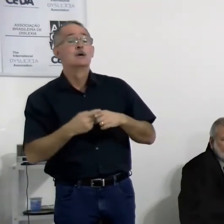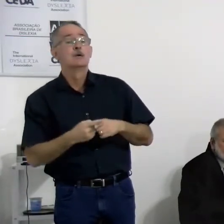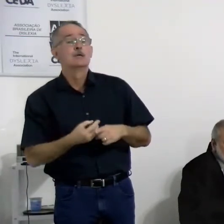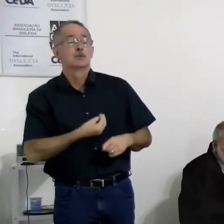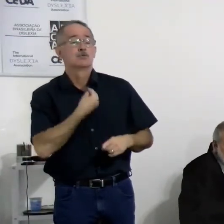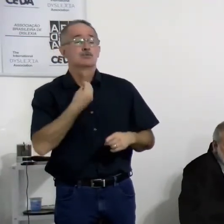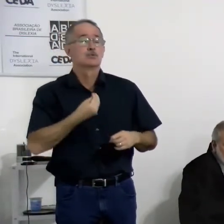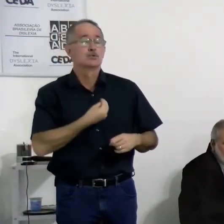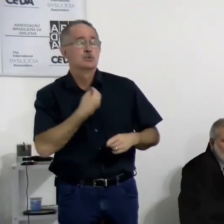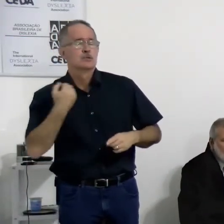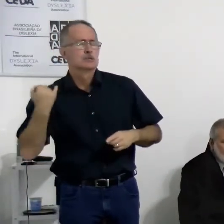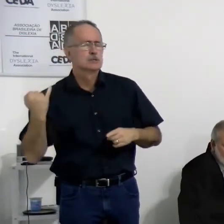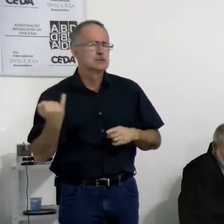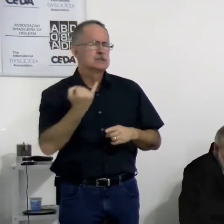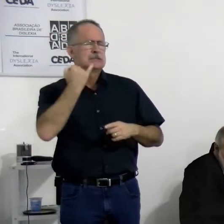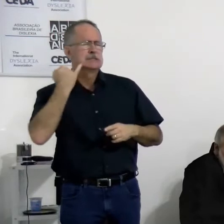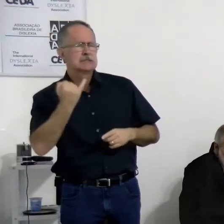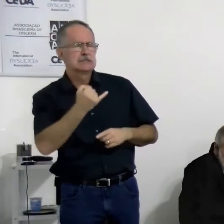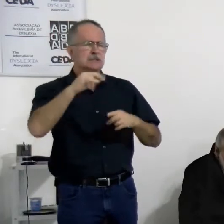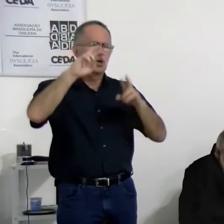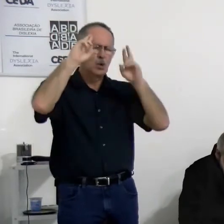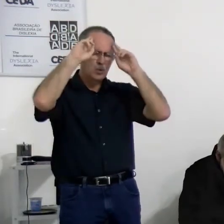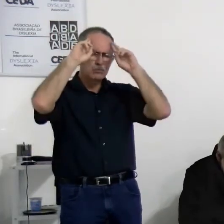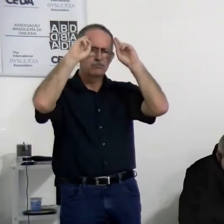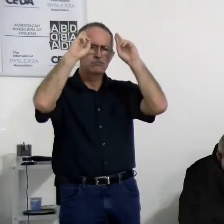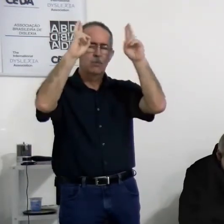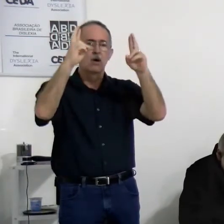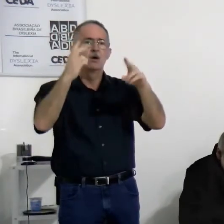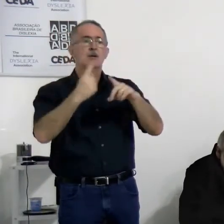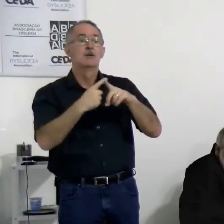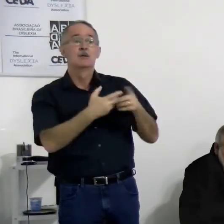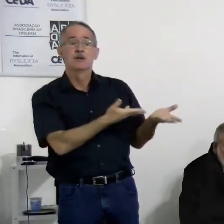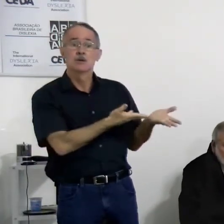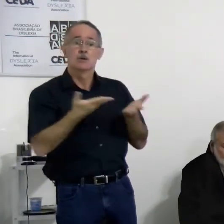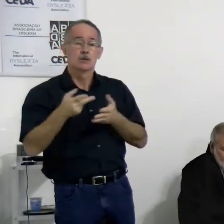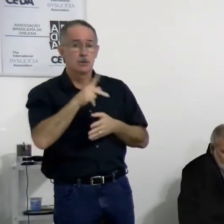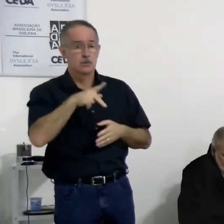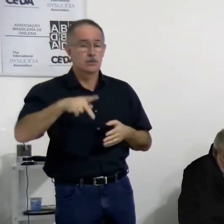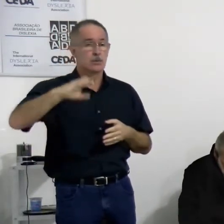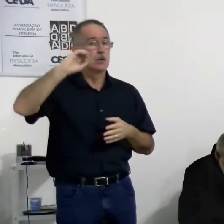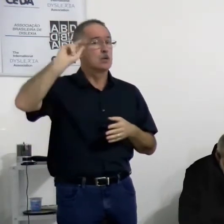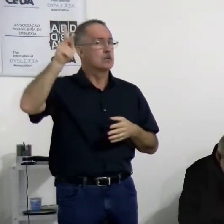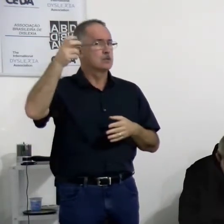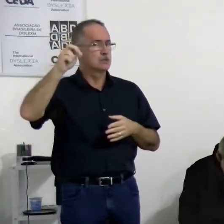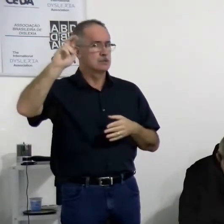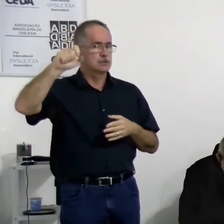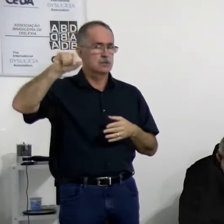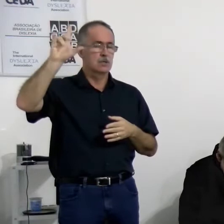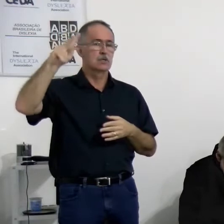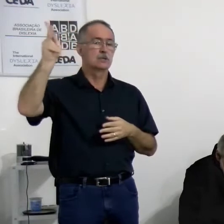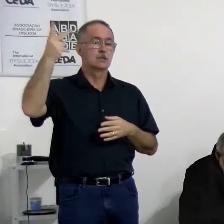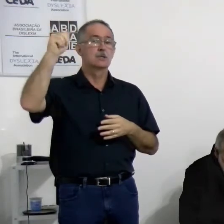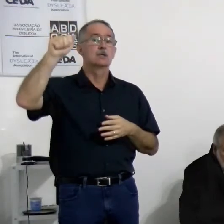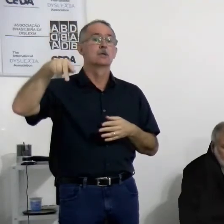estamos profundamente honrados de receber o professor Charles Haynes, que